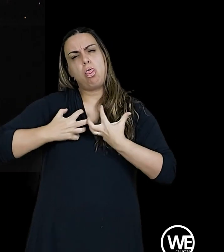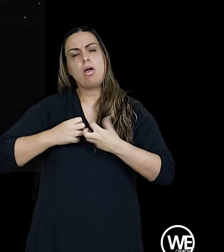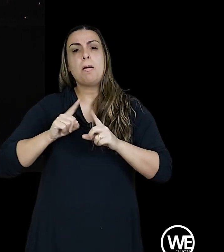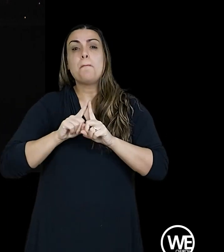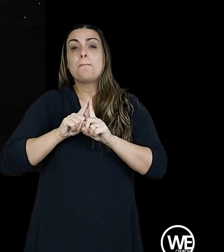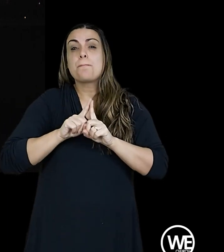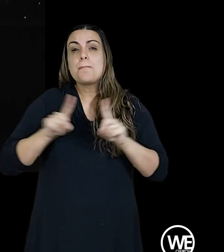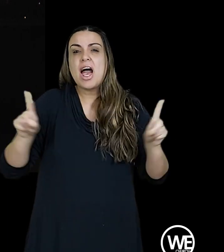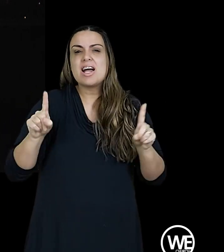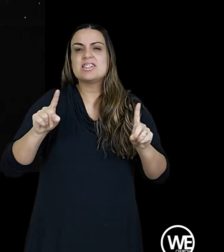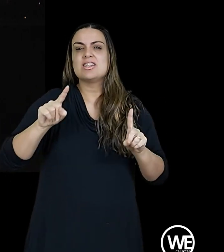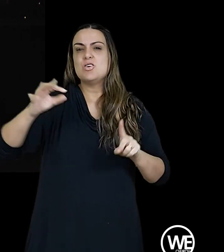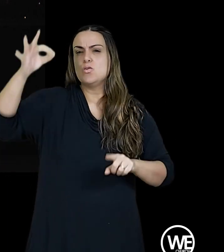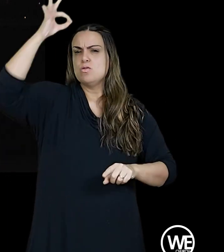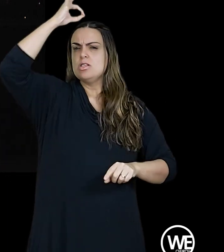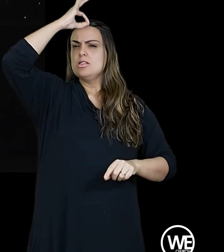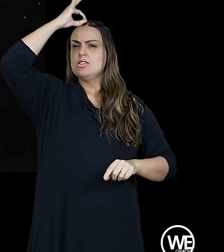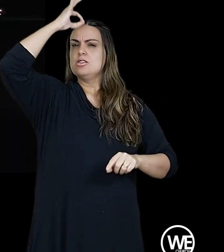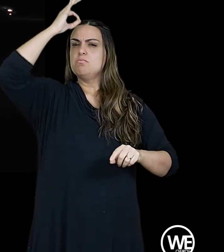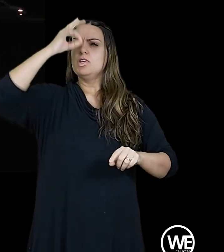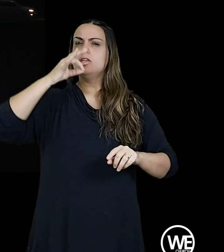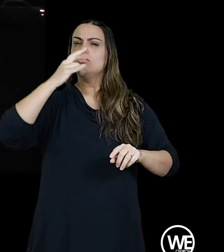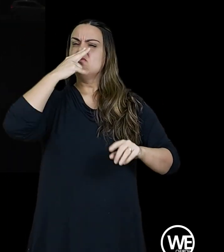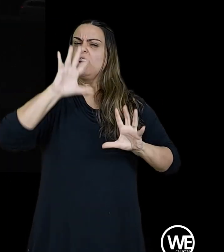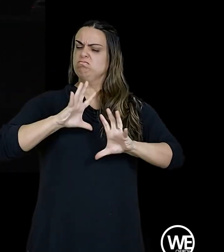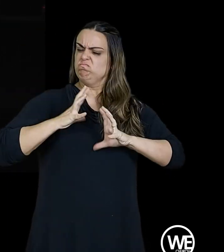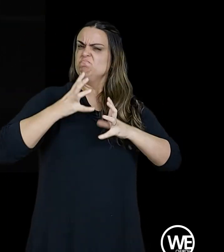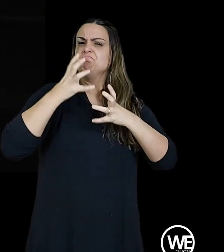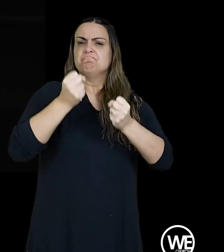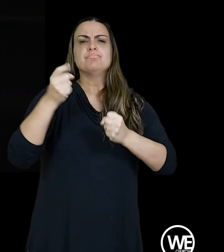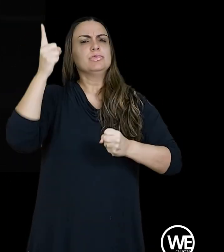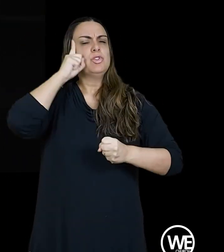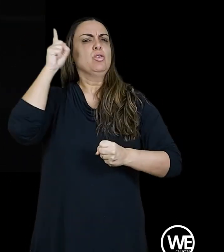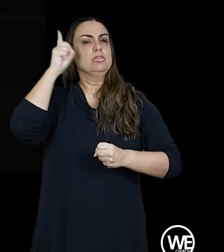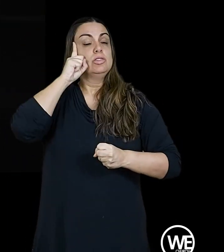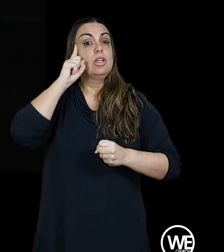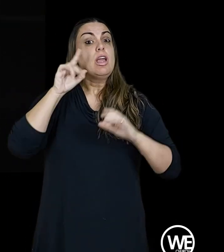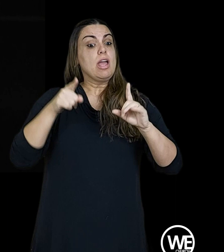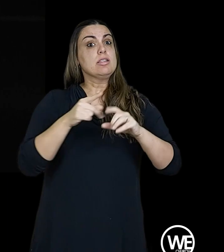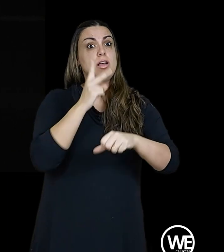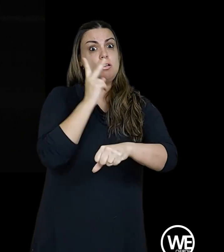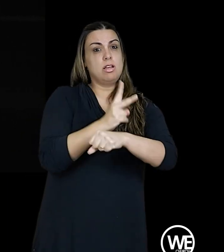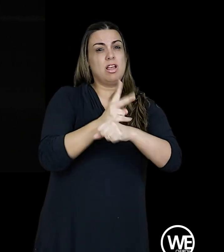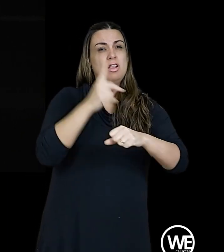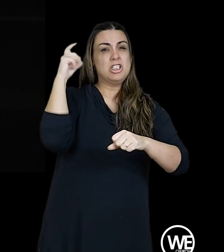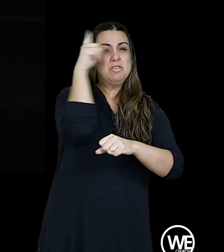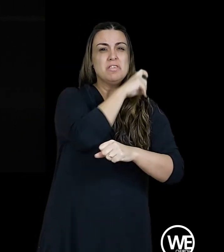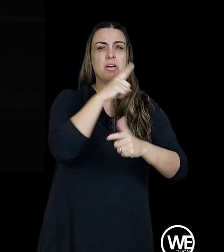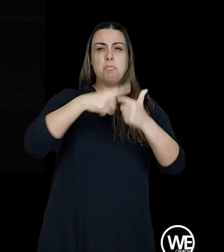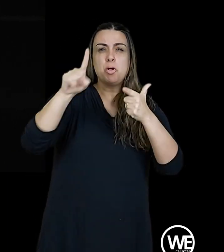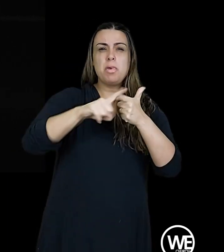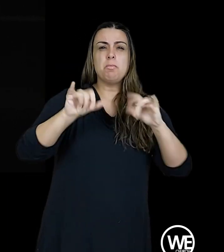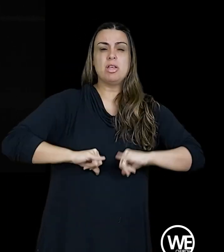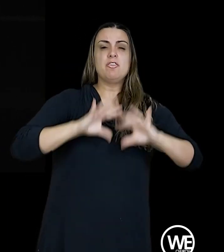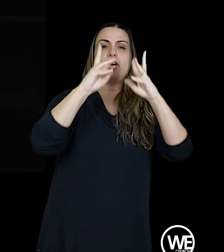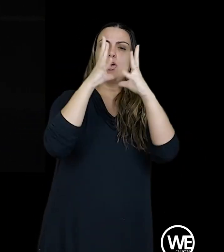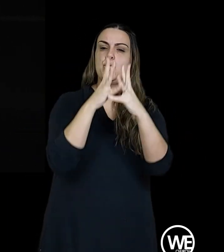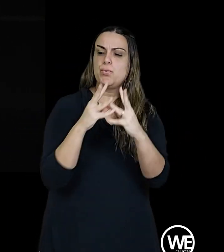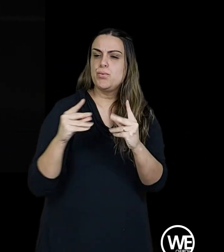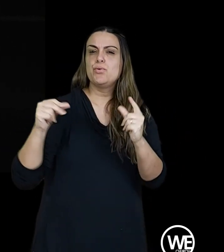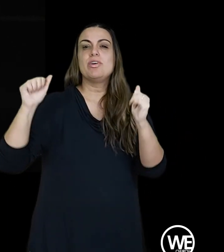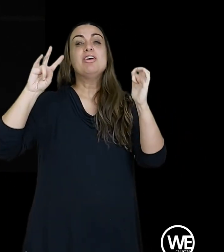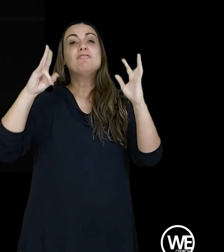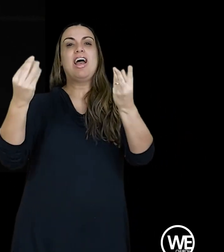a dia. E essa pequena e passageira aflição que sofremos vai nos trazer uma glória enorme